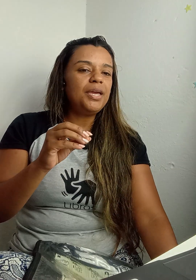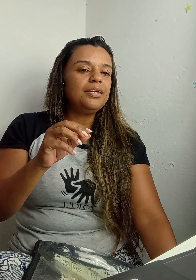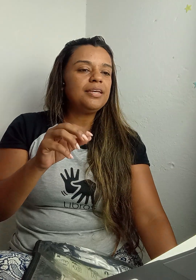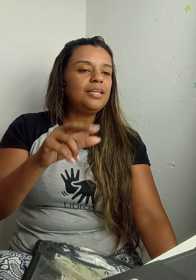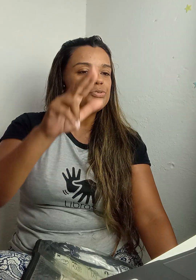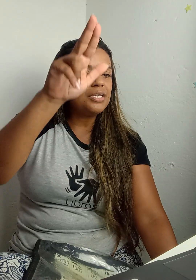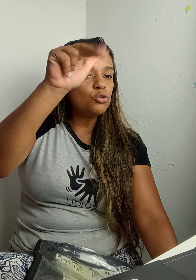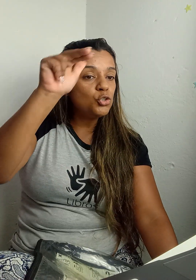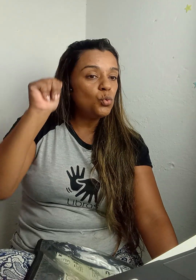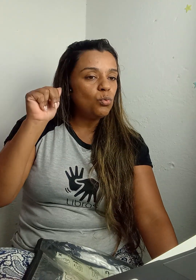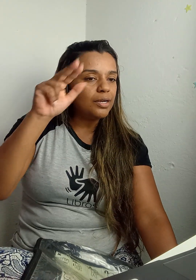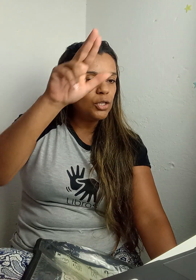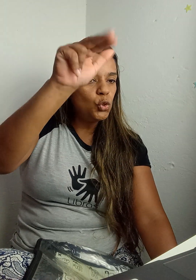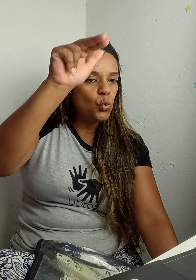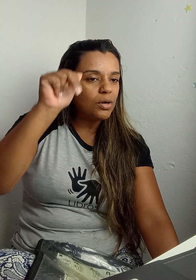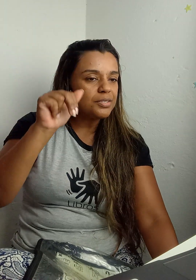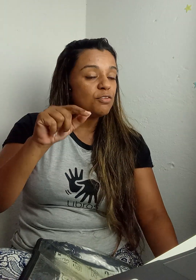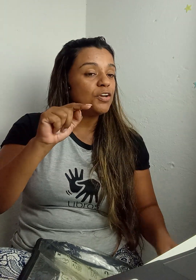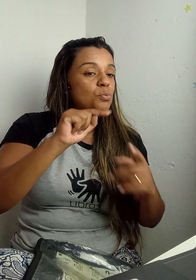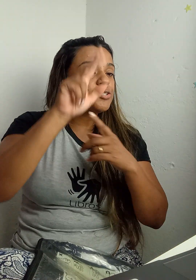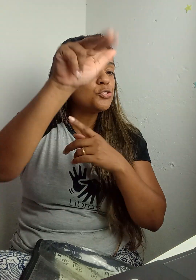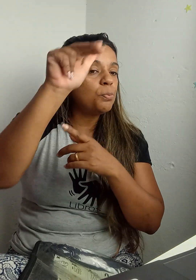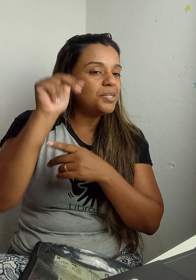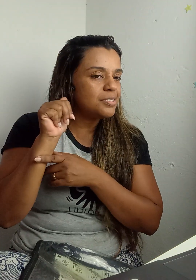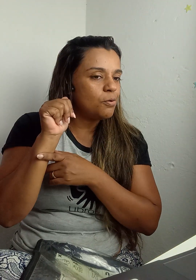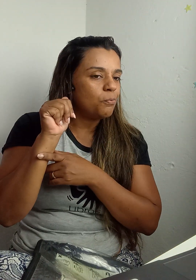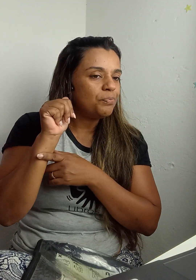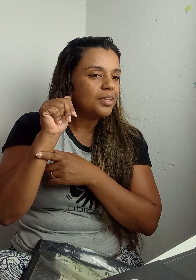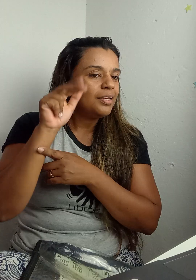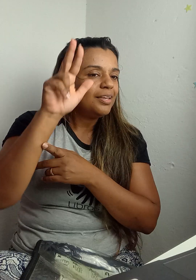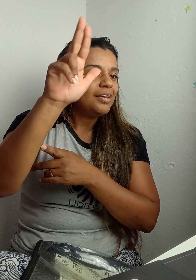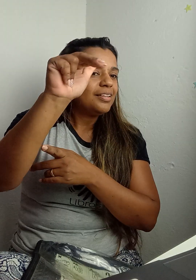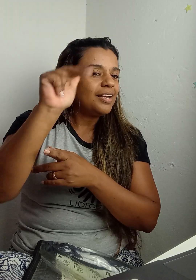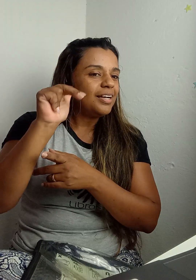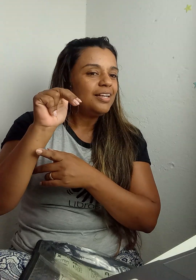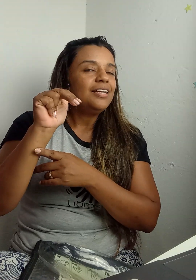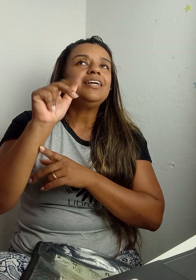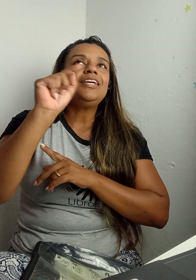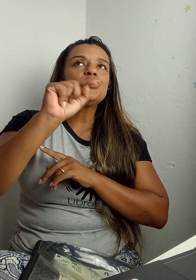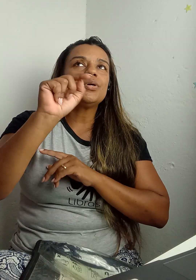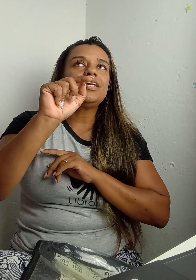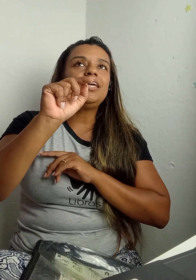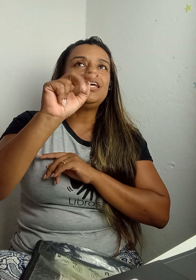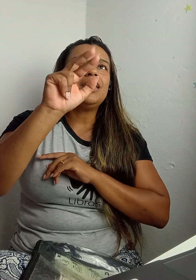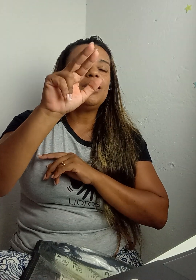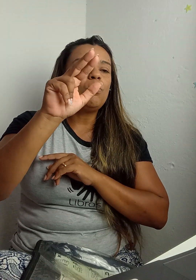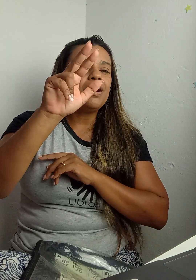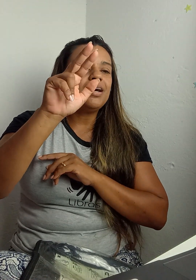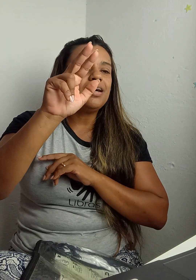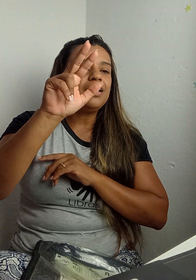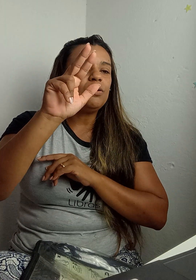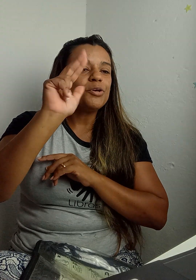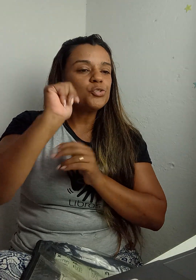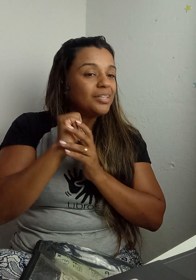também que nem o sinal de nunca. Nunca. Você faz uma supressão, tá? Isso aqui é uma